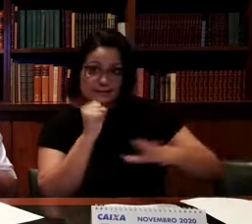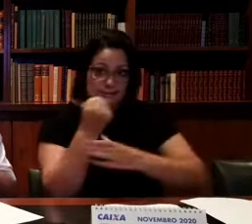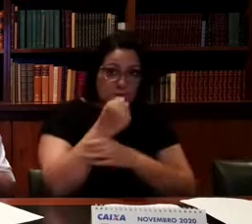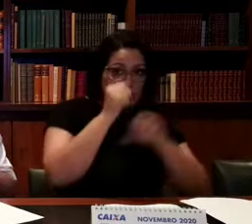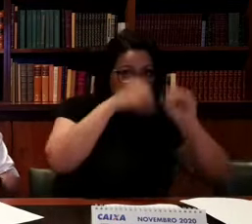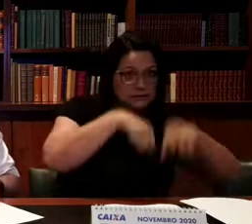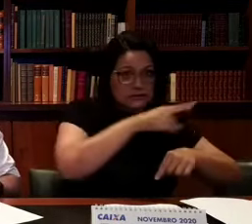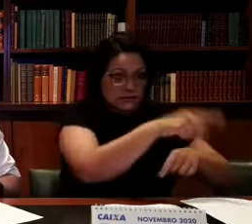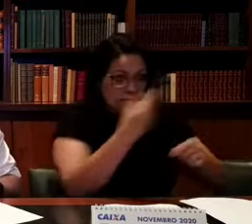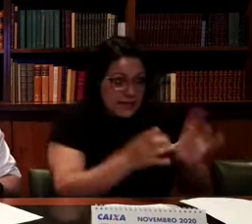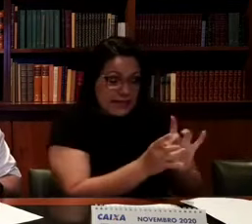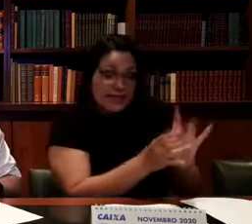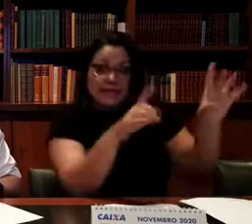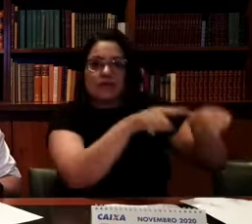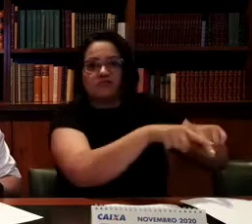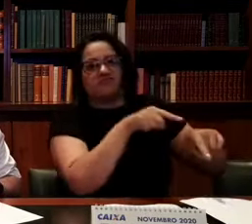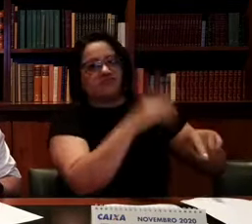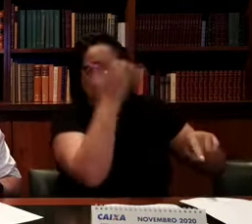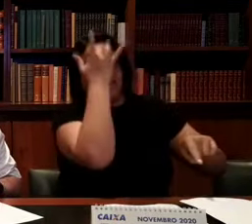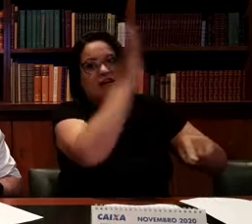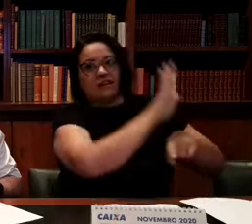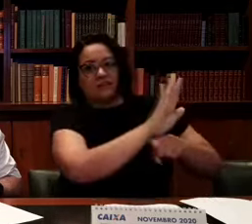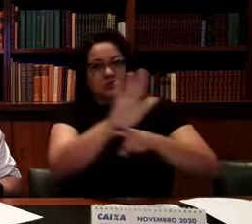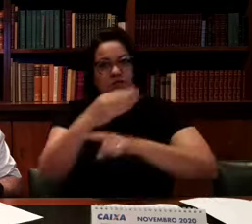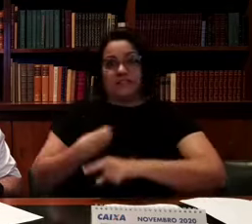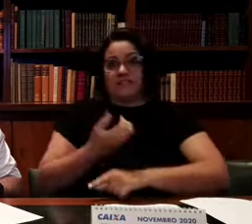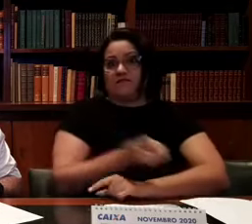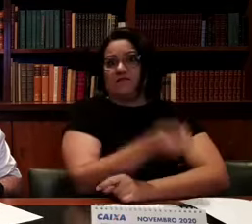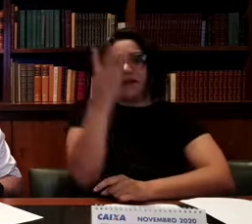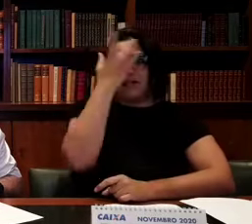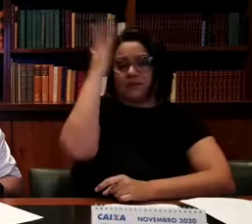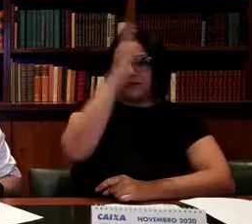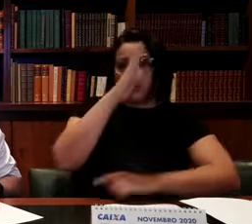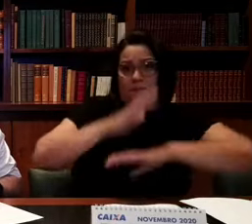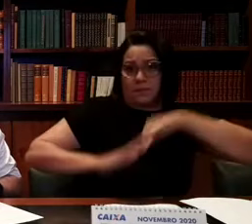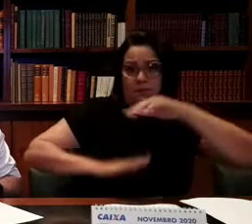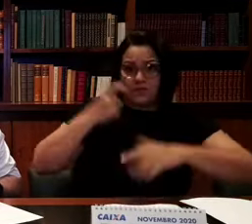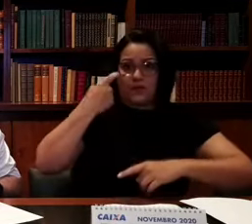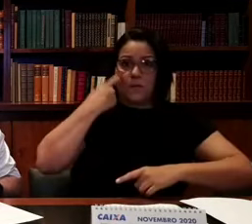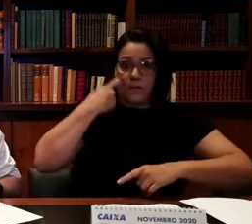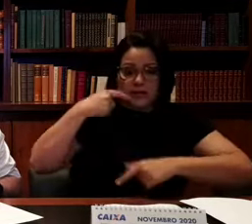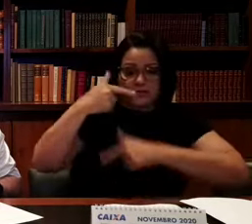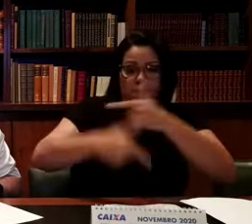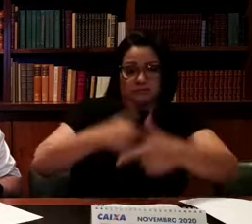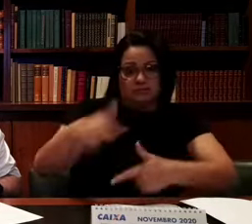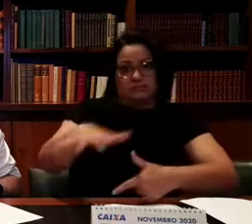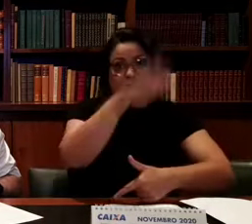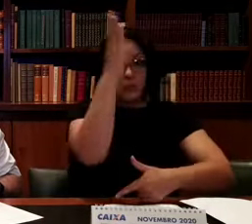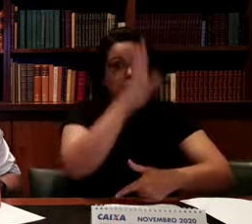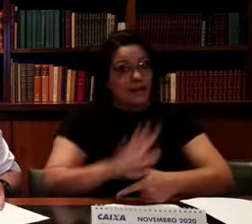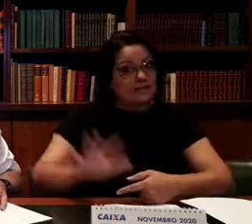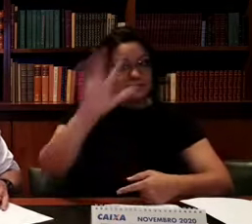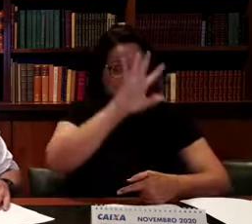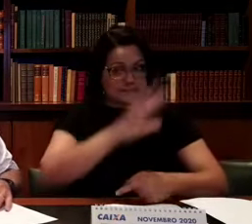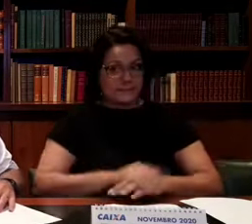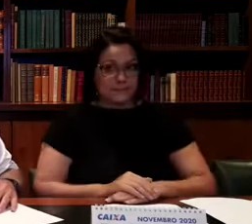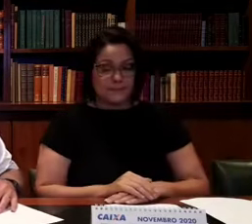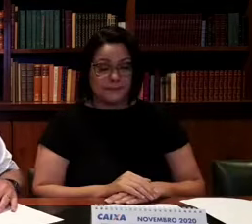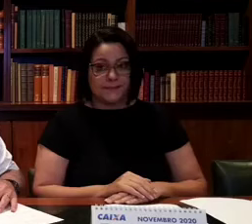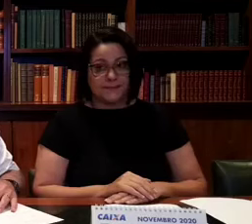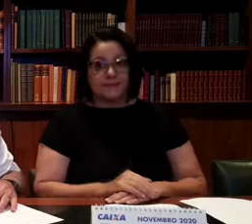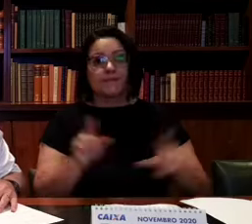e isso Vai facilitar a vida de milhares pescadores do nosso Brasil é também é nós